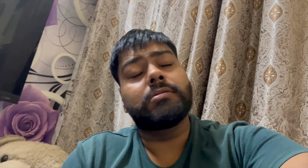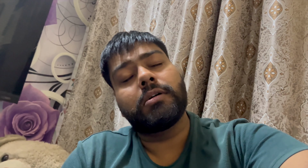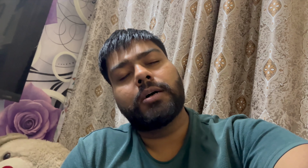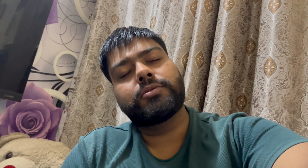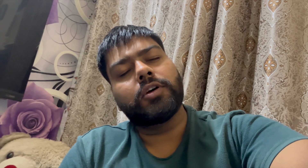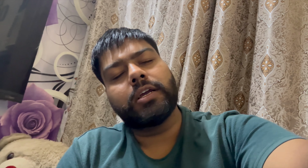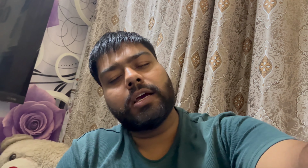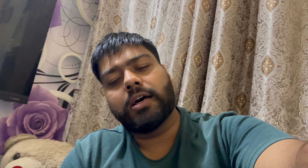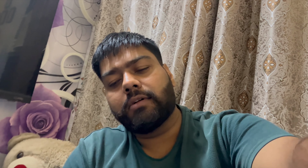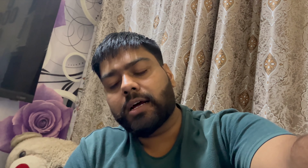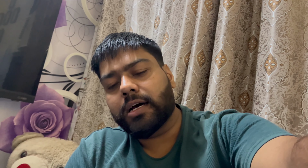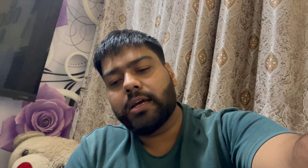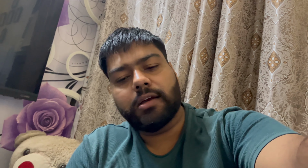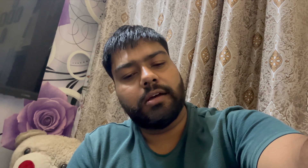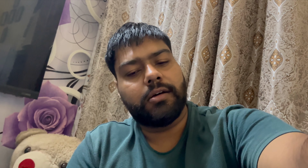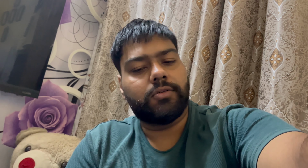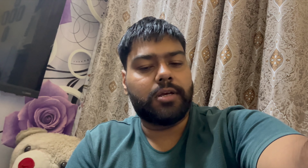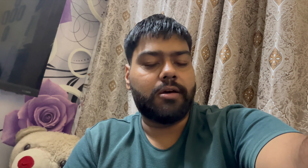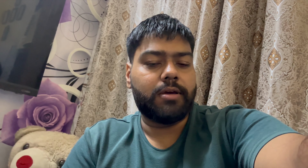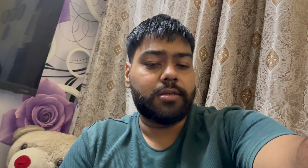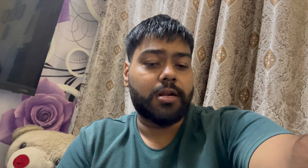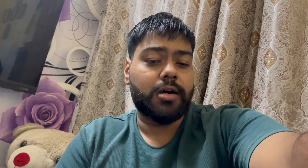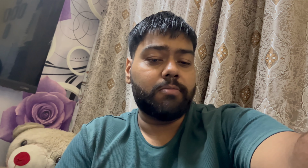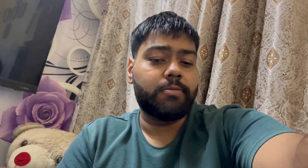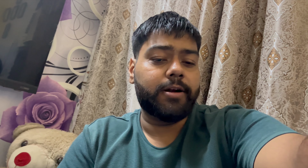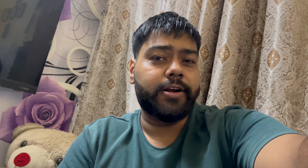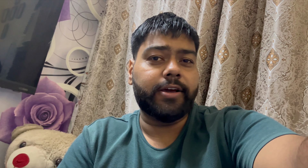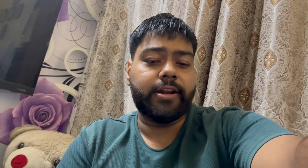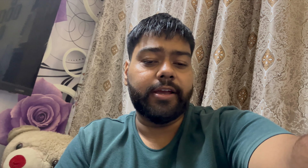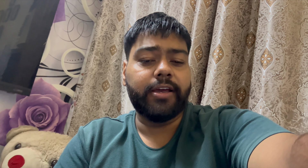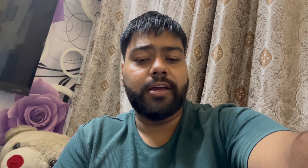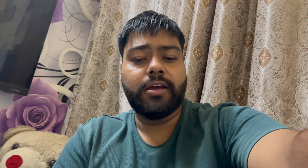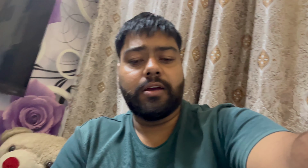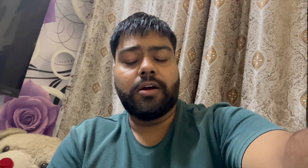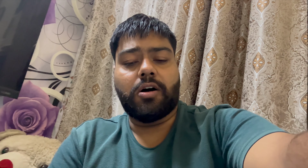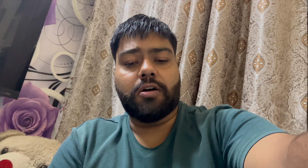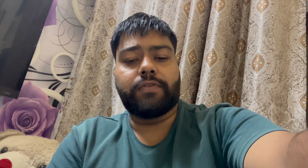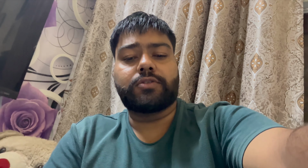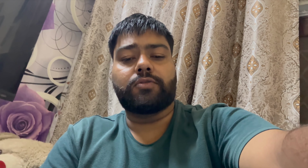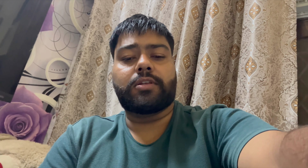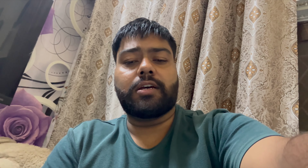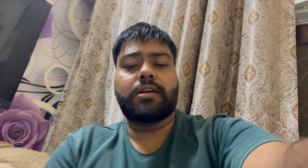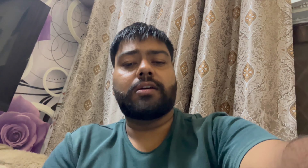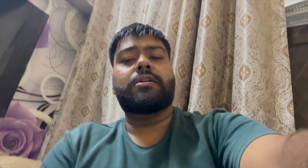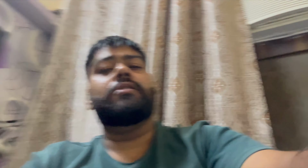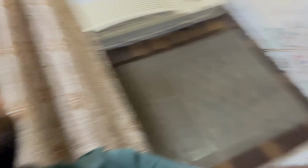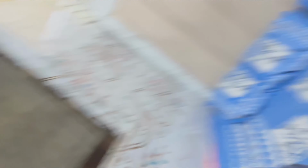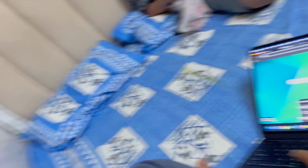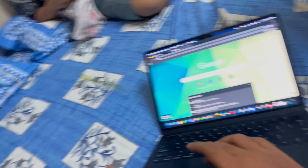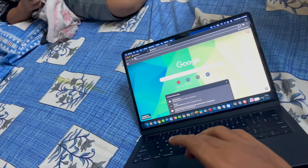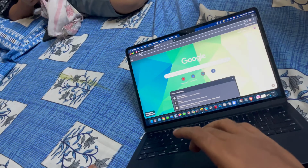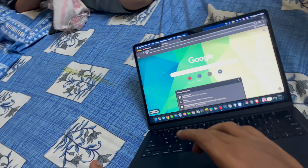अब सोएंगे, गड़बड़ आ गया, हो गया भाई सारा काम। अब एडिटिंग करेंगे और फिर सोते हैं। चलो